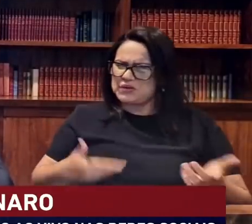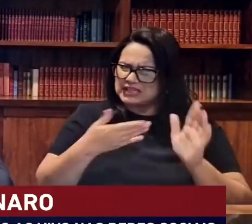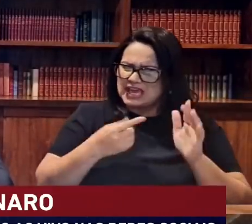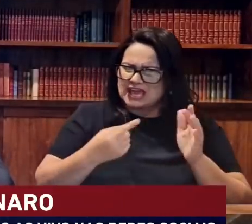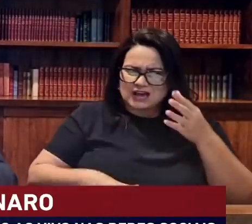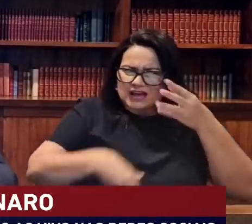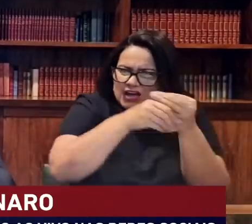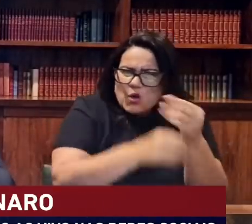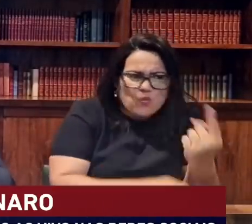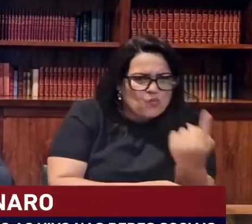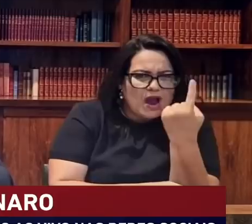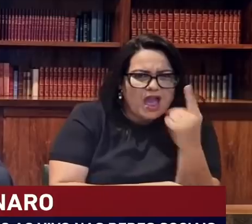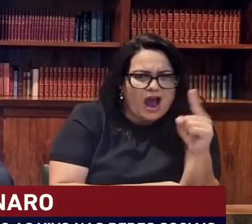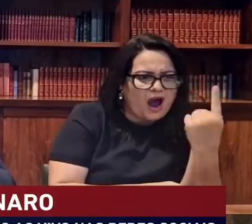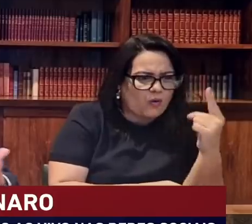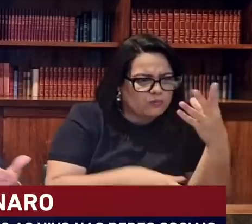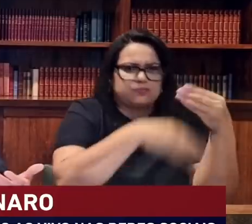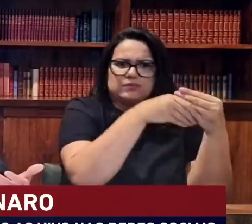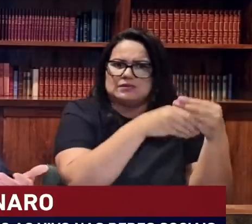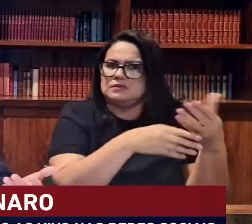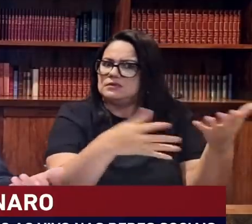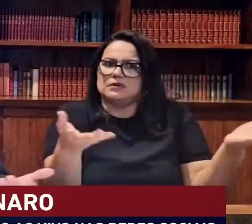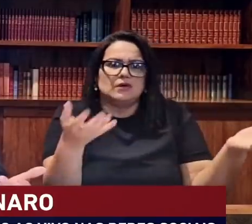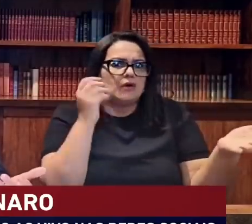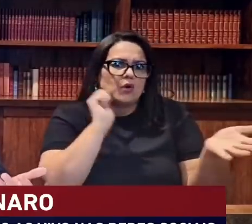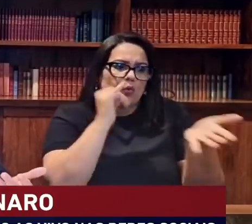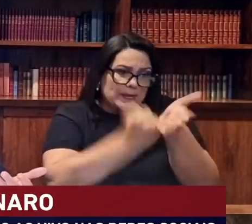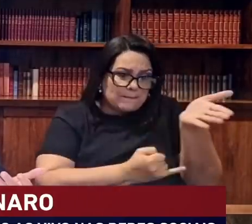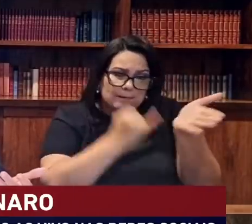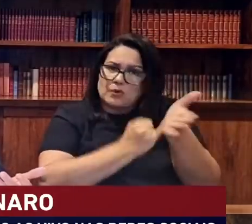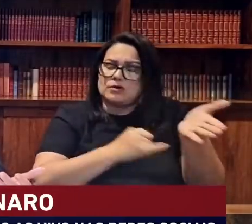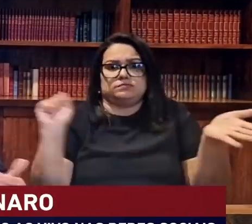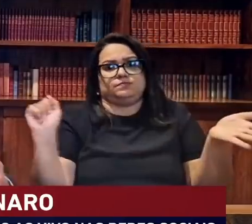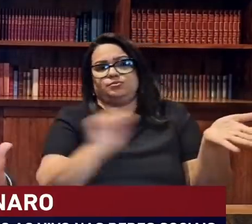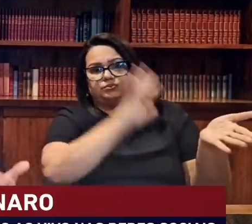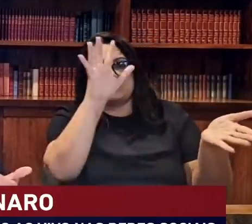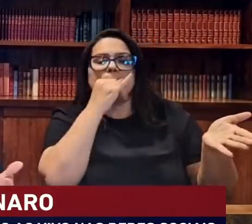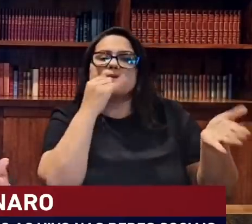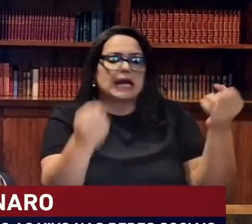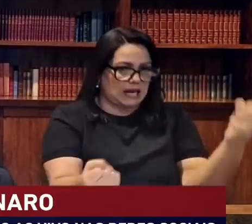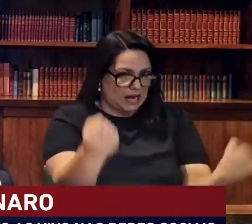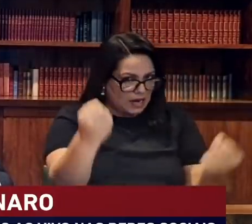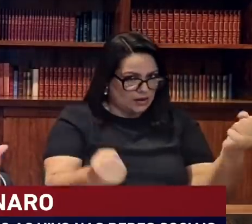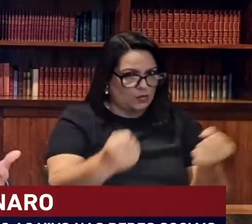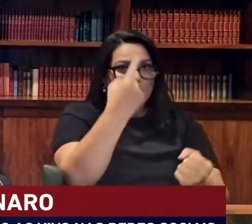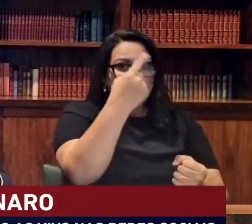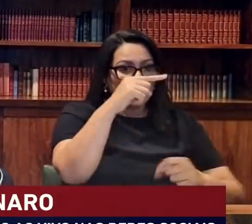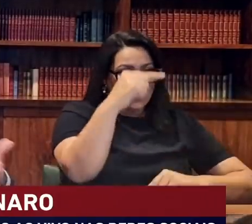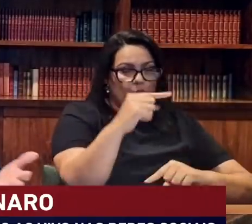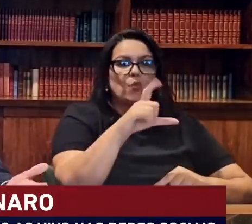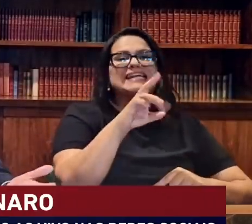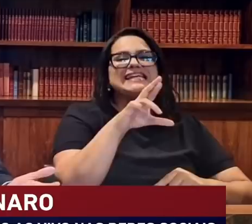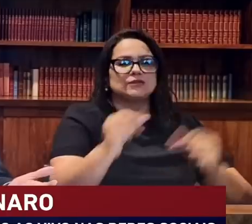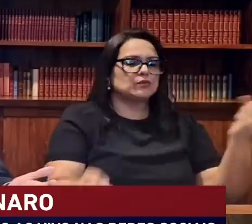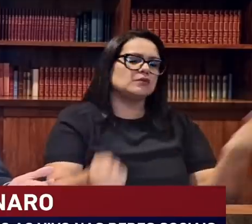imposto é enorme, perto de um carro de passeio normal. Porque um carro de passeio, um litro de gasolina faz, em